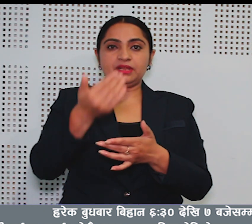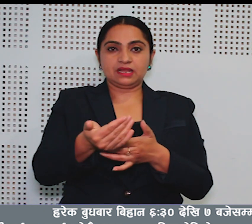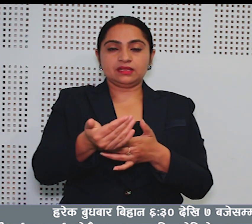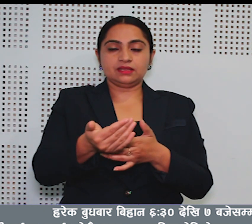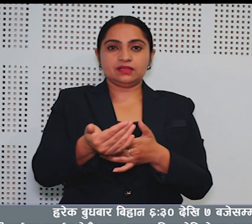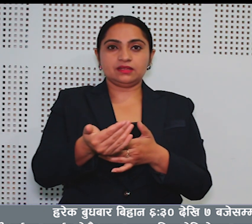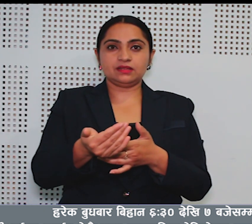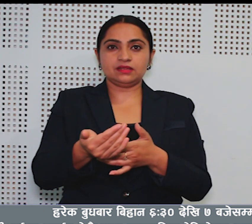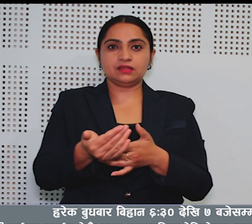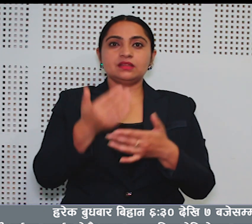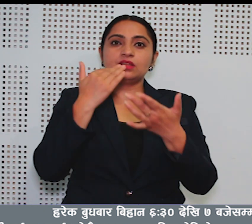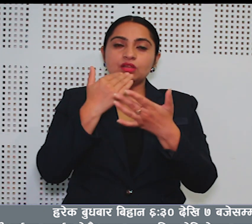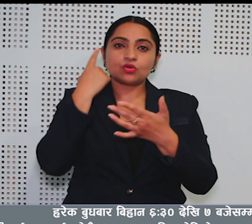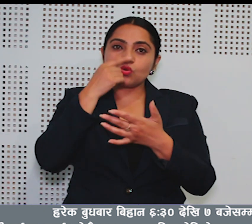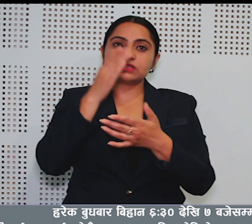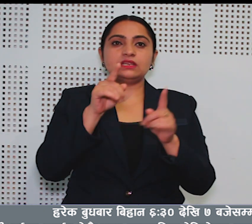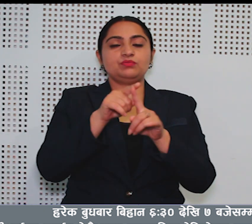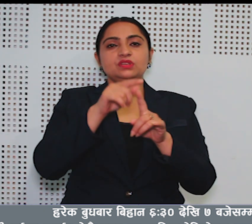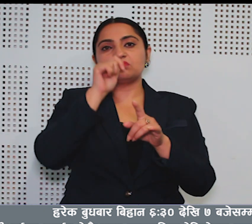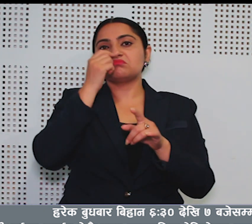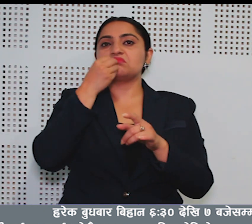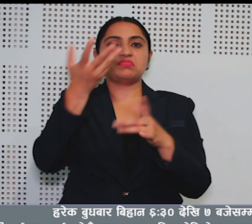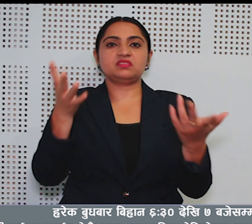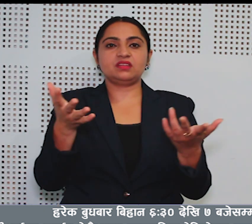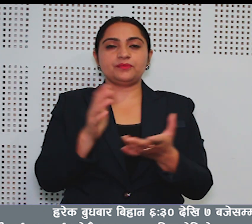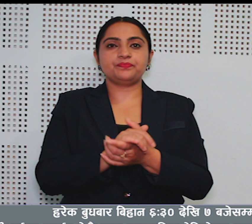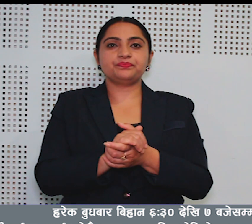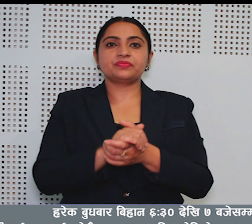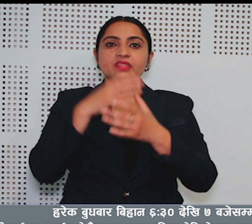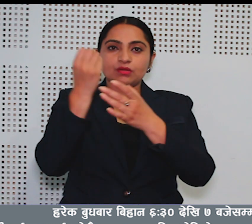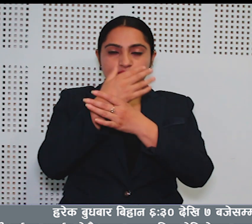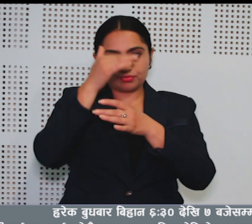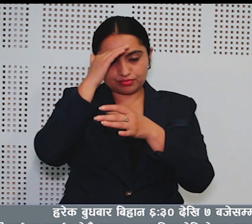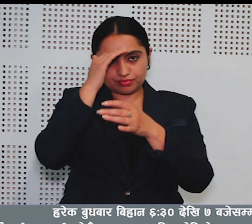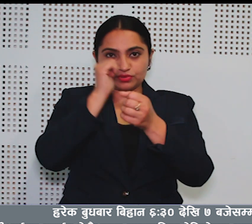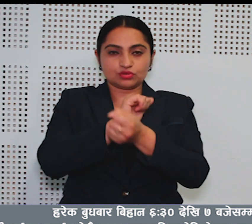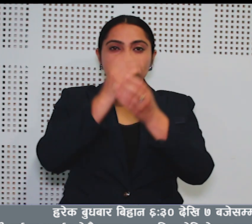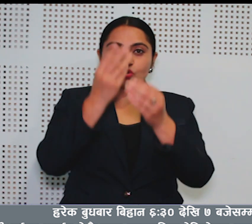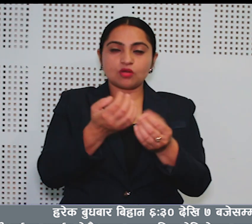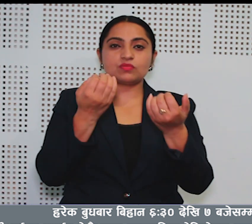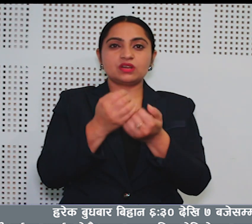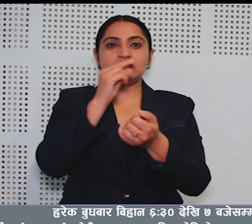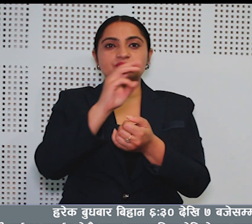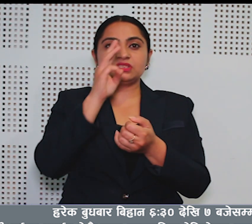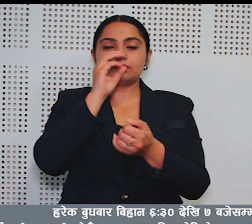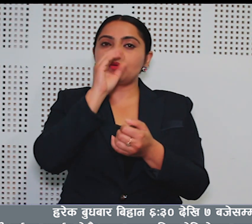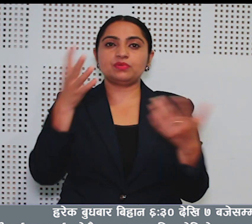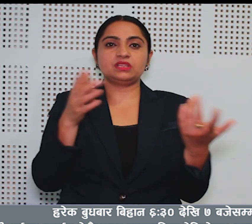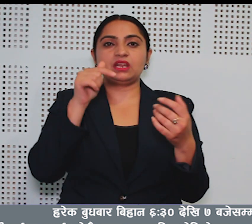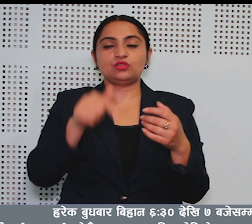हामीलाई कसैले पनि आएर भन्दैन यो विपदको जोखिम न्यूनीकरणको बारेमा। हामीलाई यसको बारेमा चाहिँ